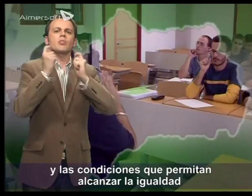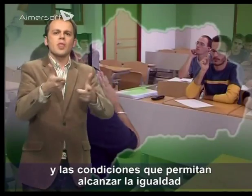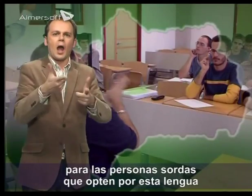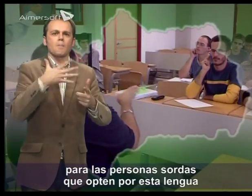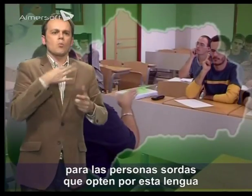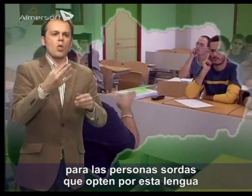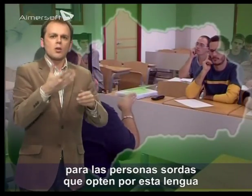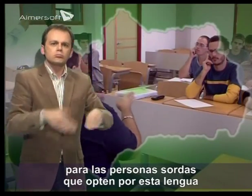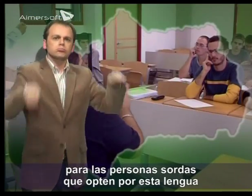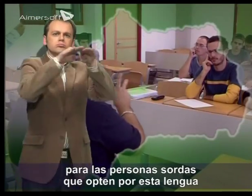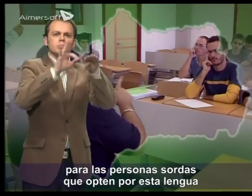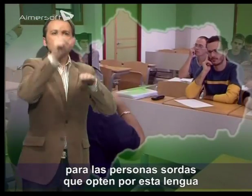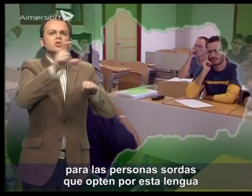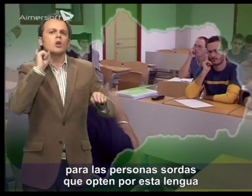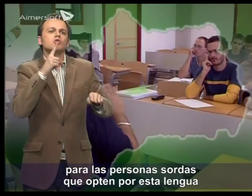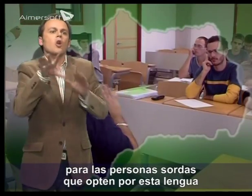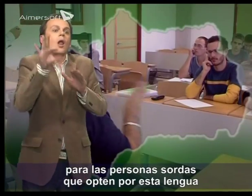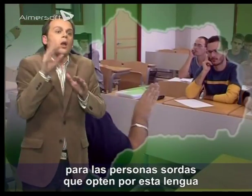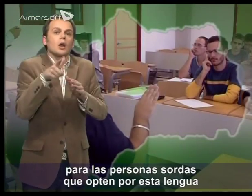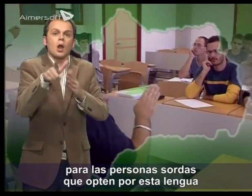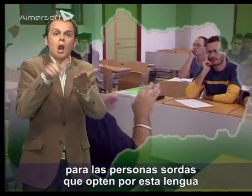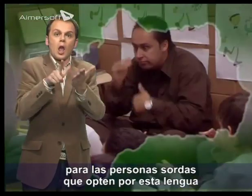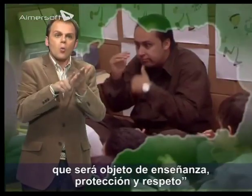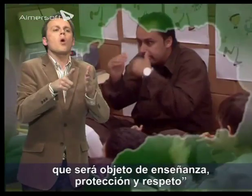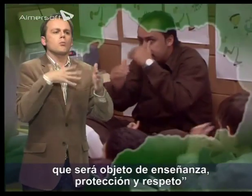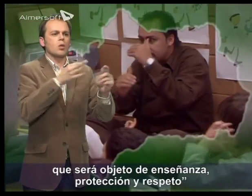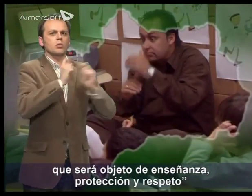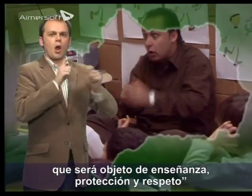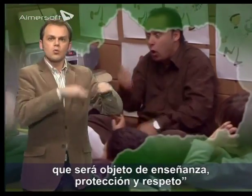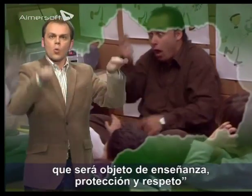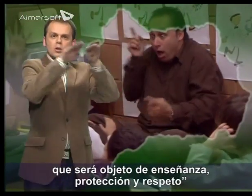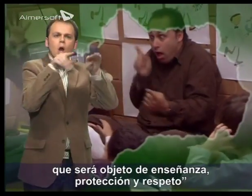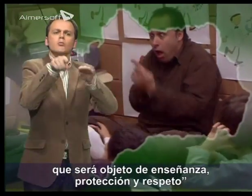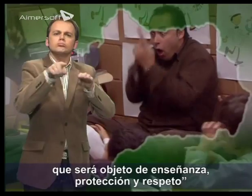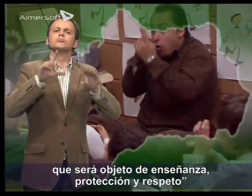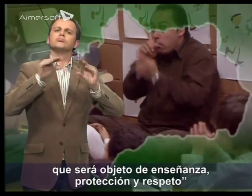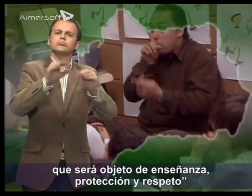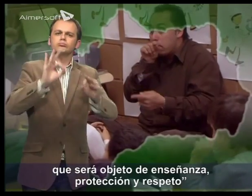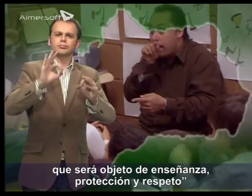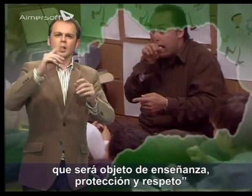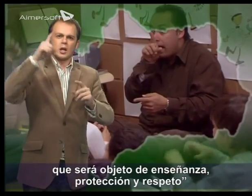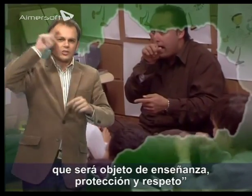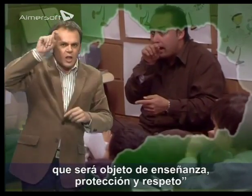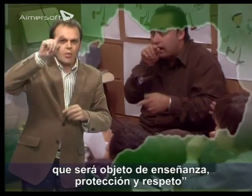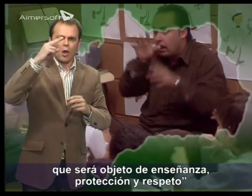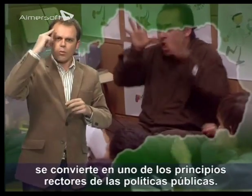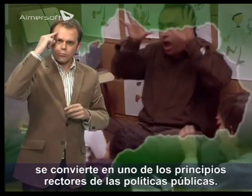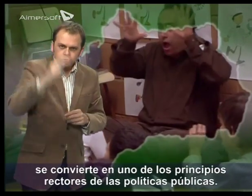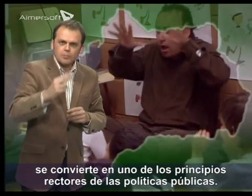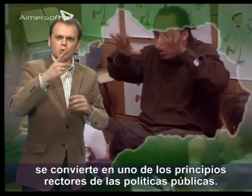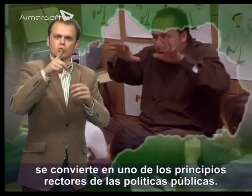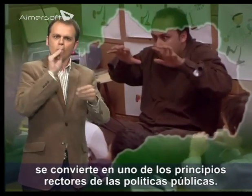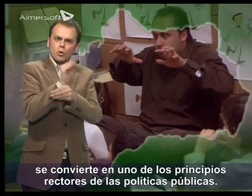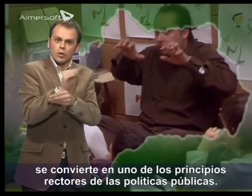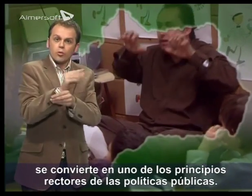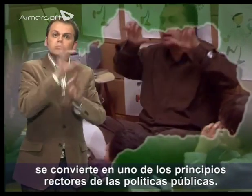igualdad para las personas sordas que opten por esta lengua, que será objeto de enseñanza, protección y respeto, se